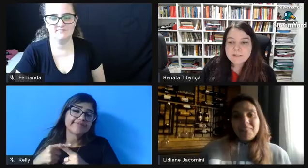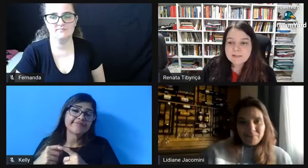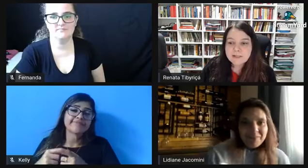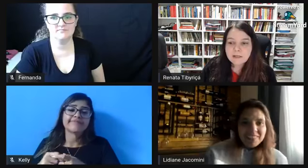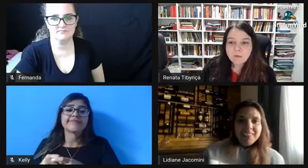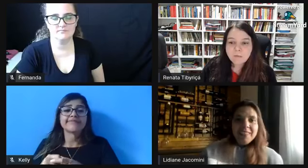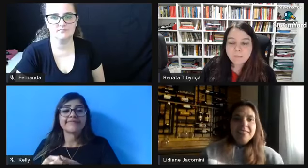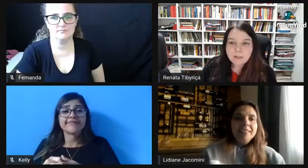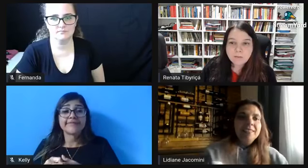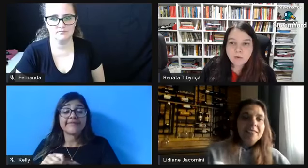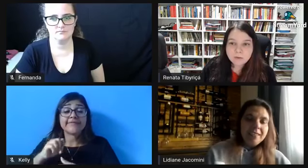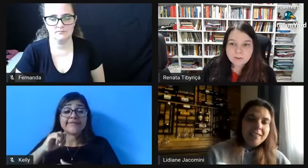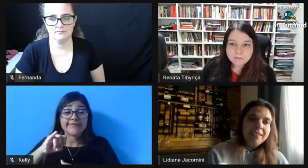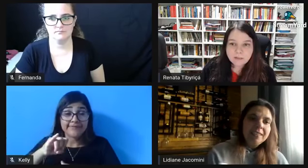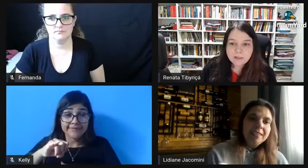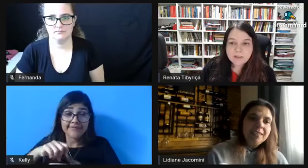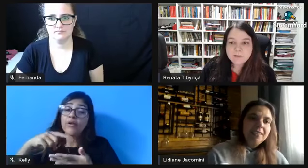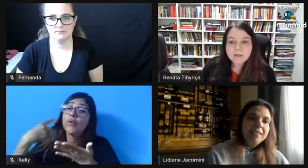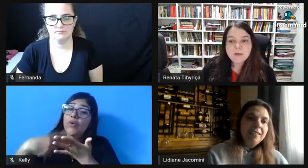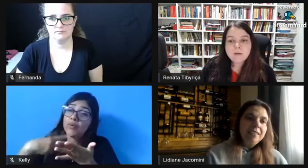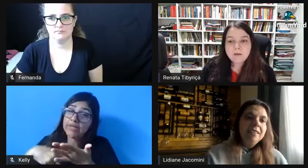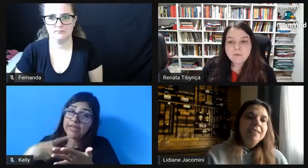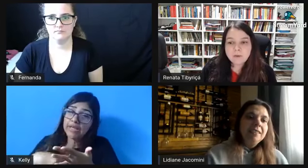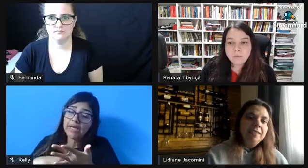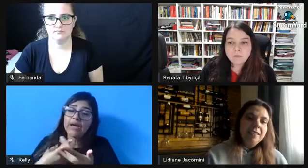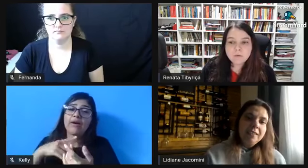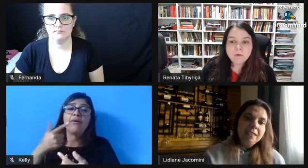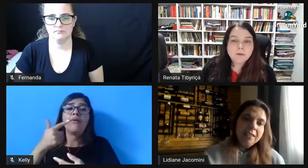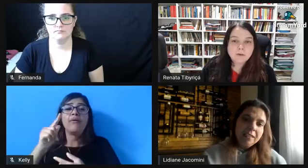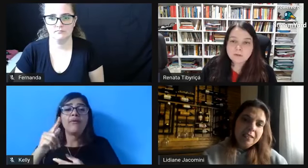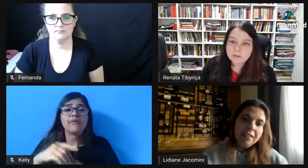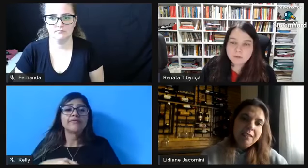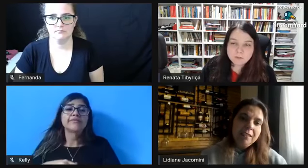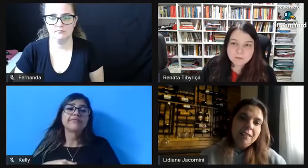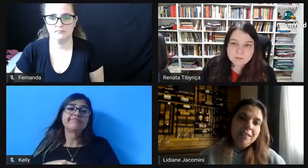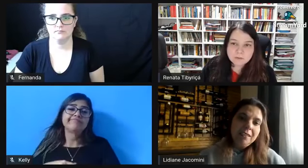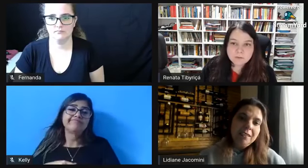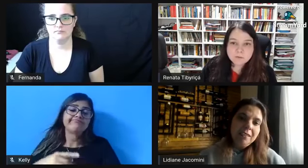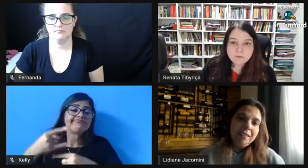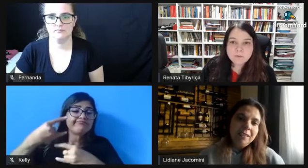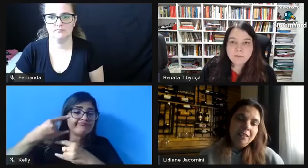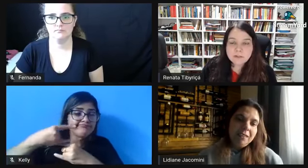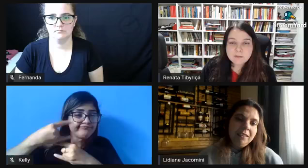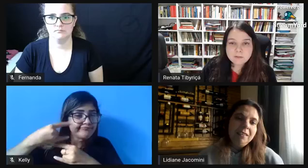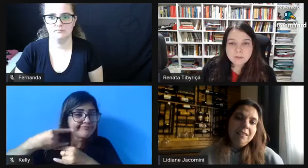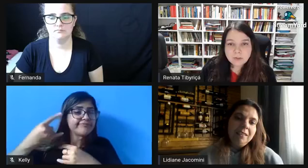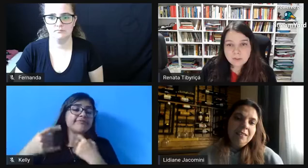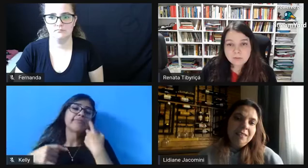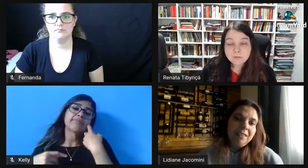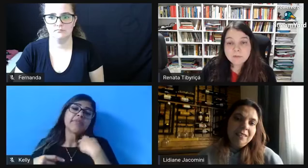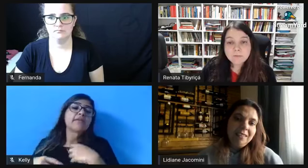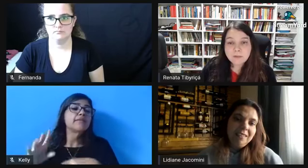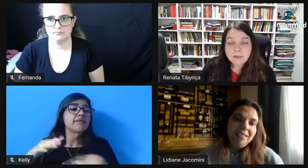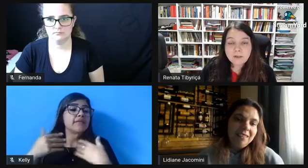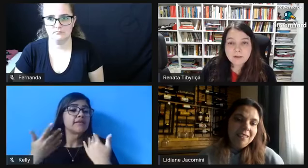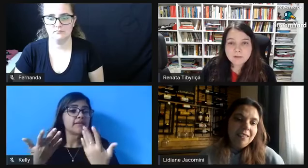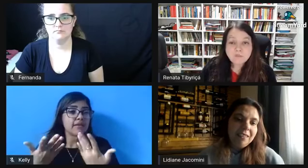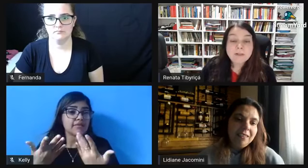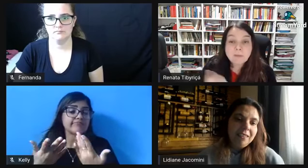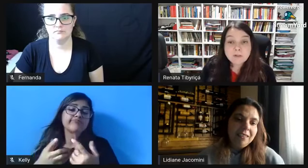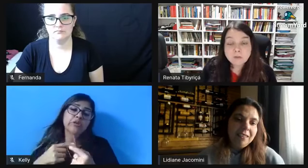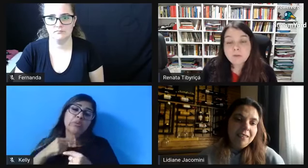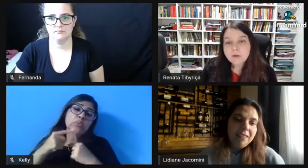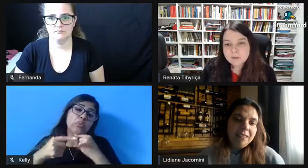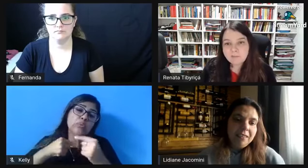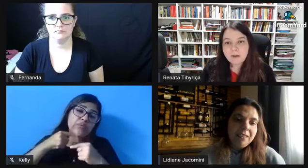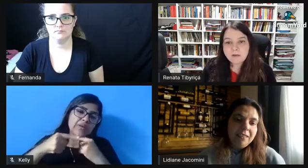se vocês quiserem combinar uma outra vez, eu fico à disposição de vocês para a gente tirar dúvidas, porque isso